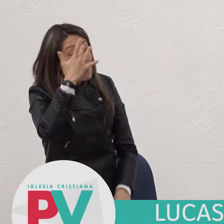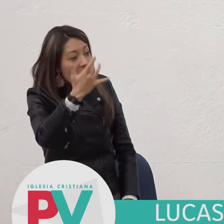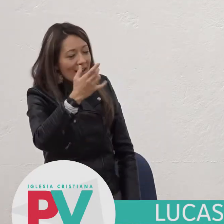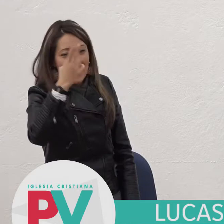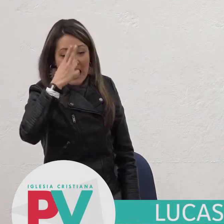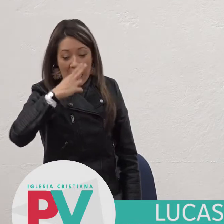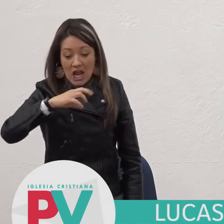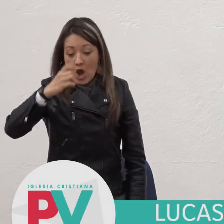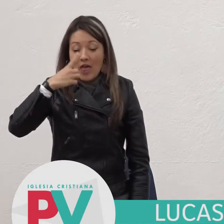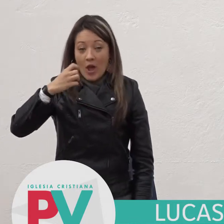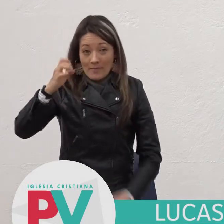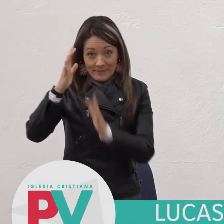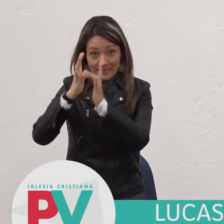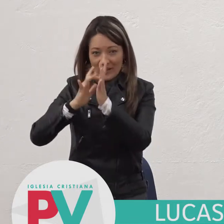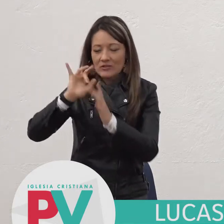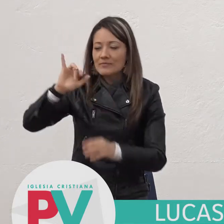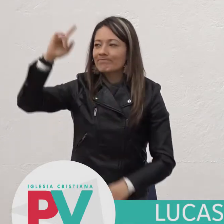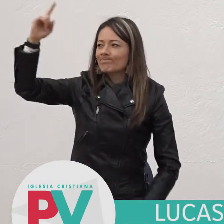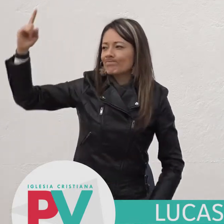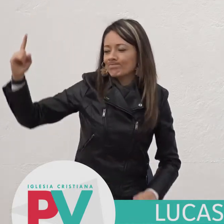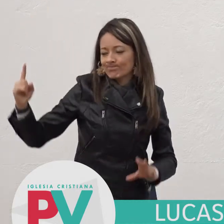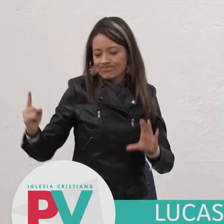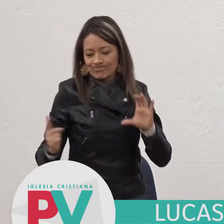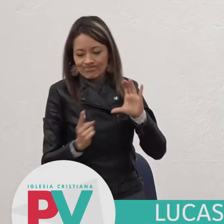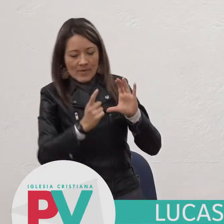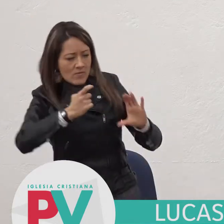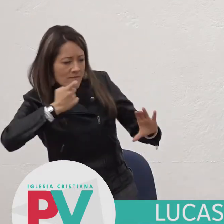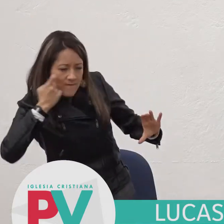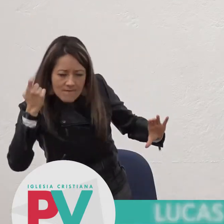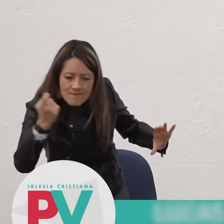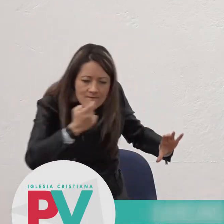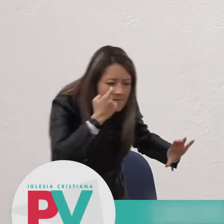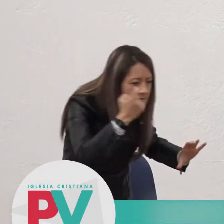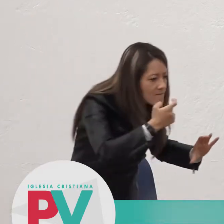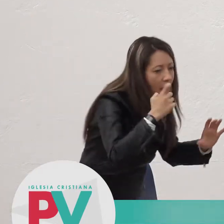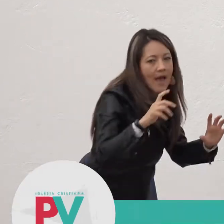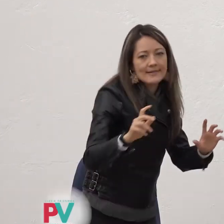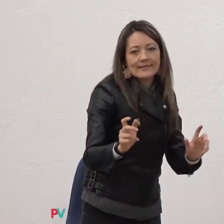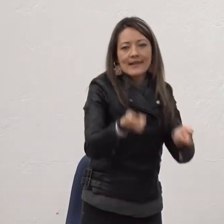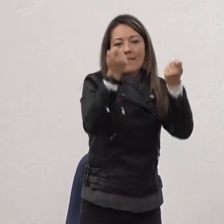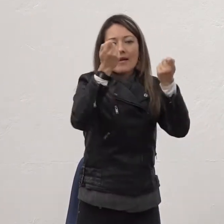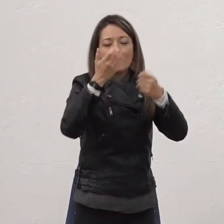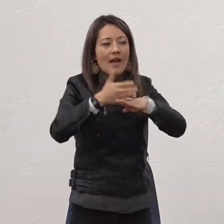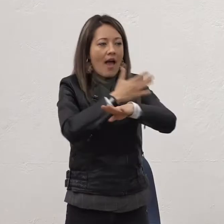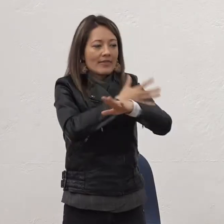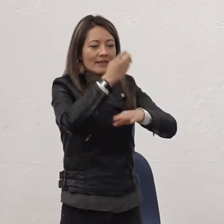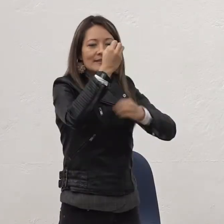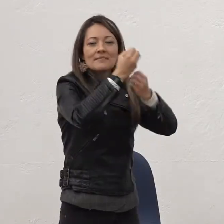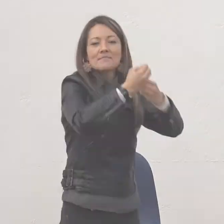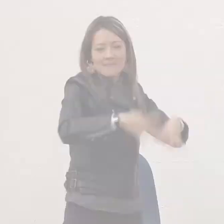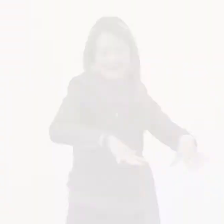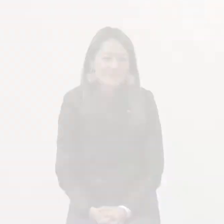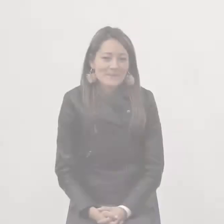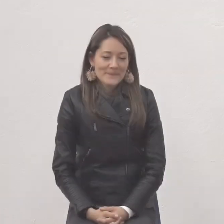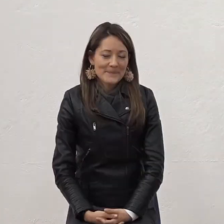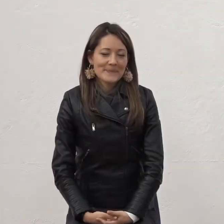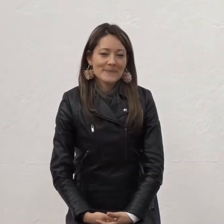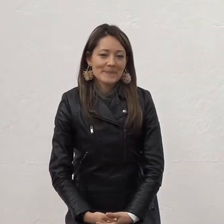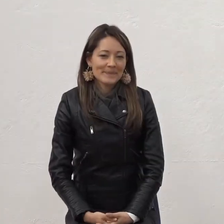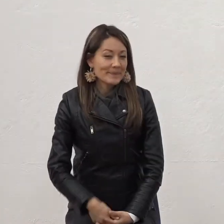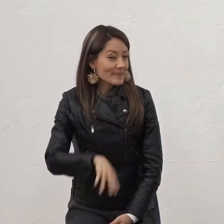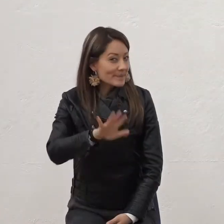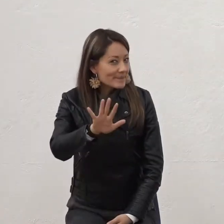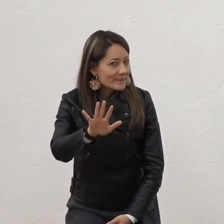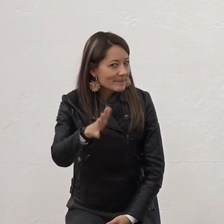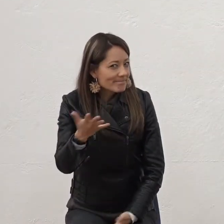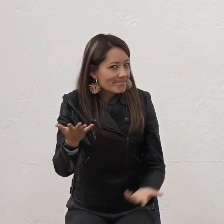del Hombre vino a buscar y a salvar lo que se había perdido. Amén.